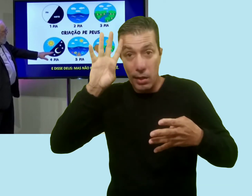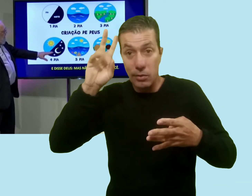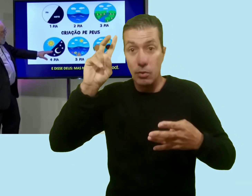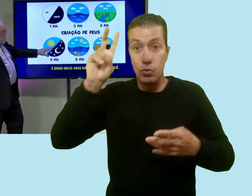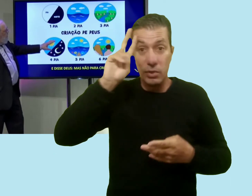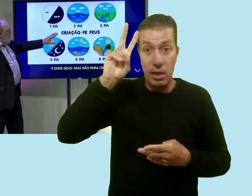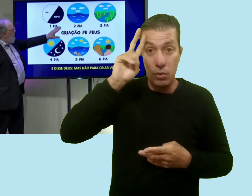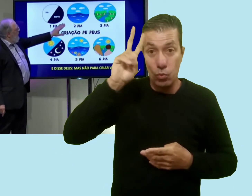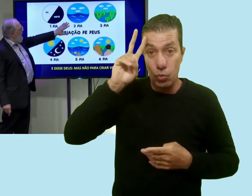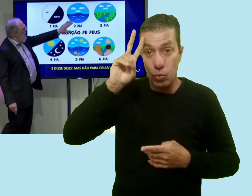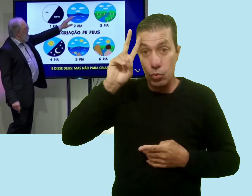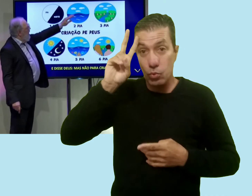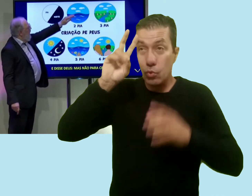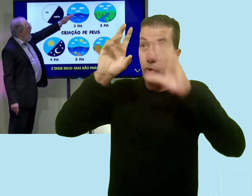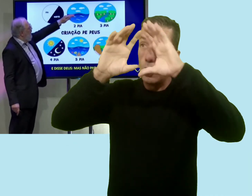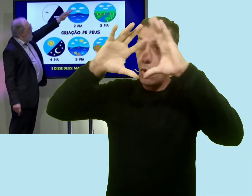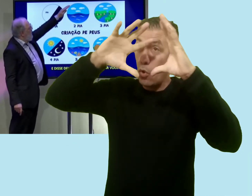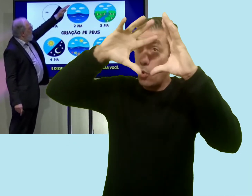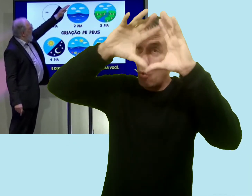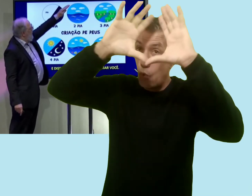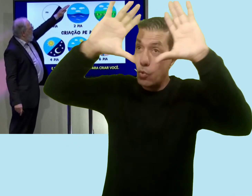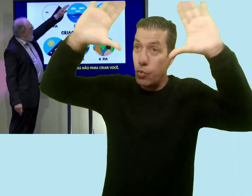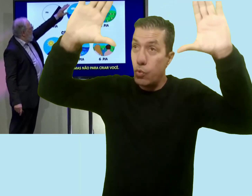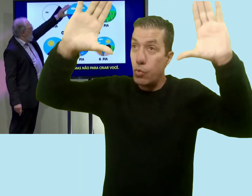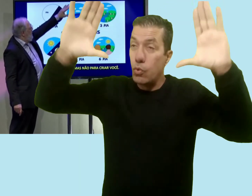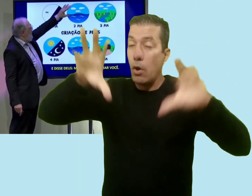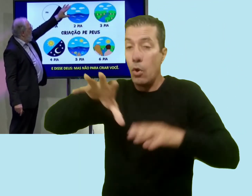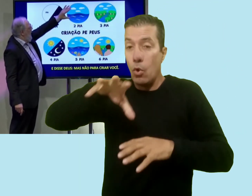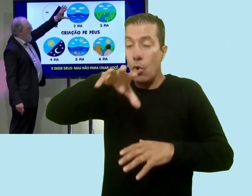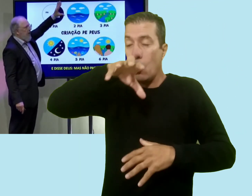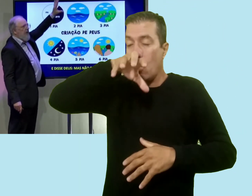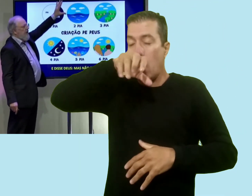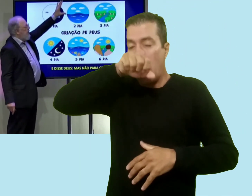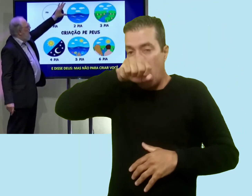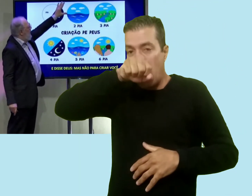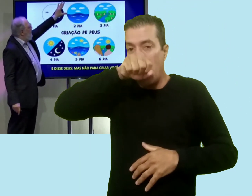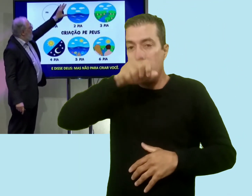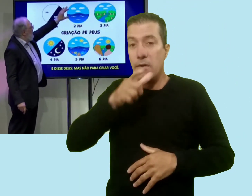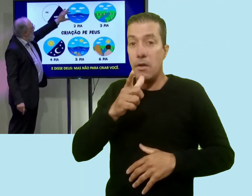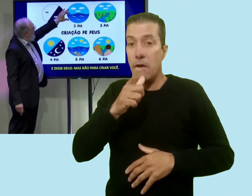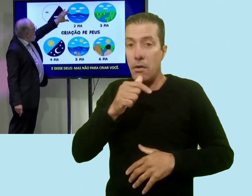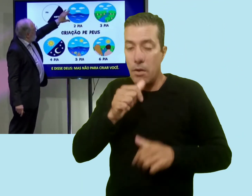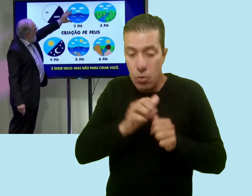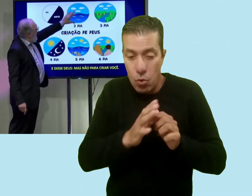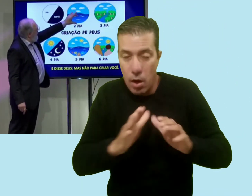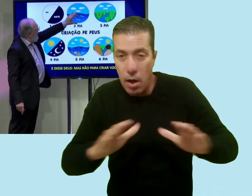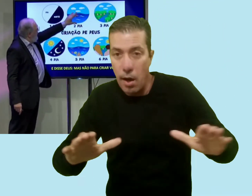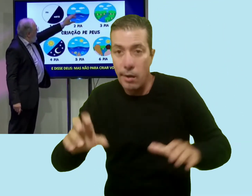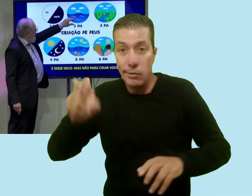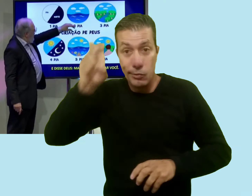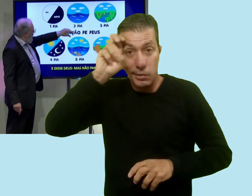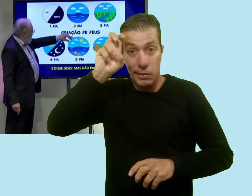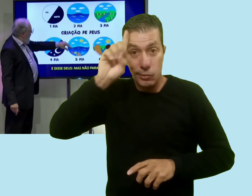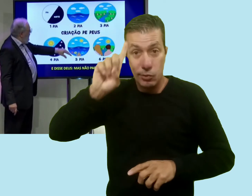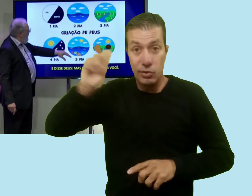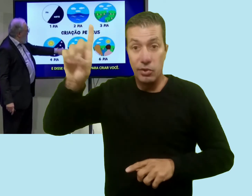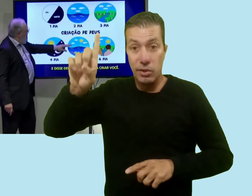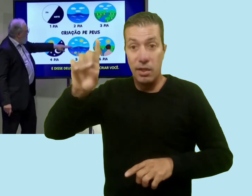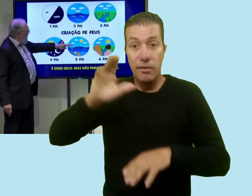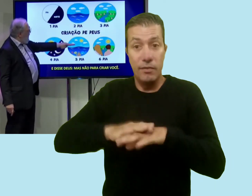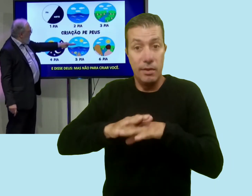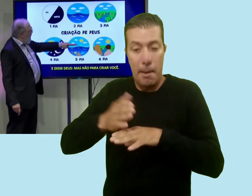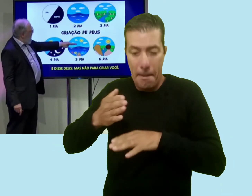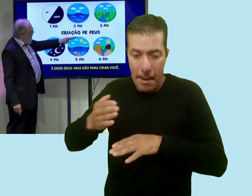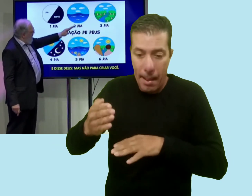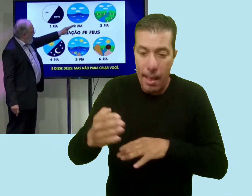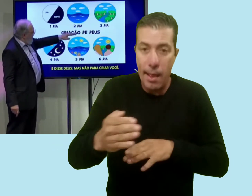e as estrelas. No segundo dia, ele criou o espaço, o ar que respiramos, e os mares, e no quinto dia